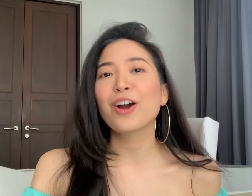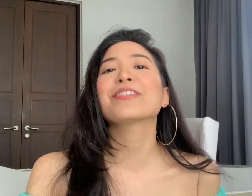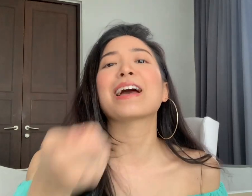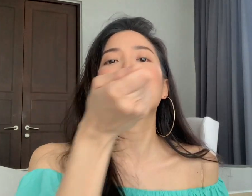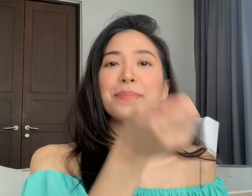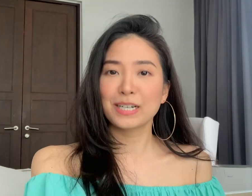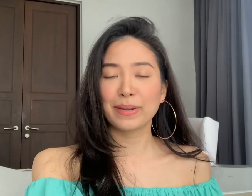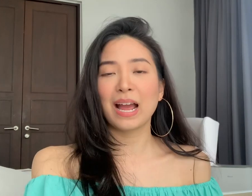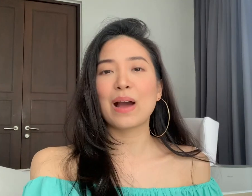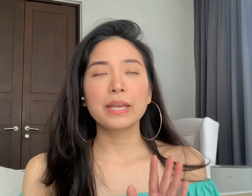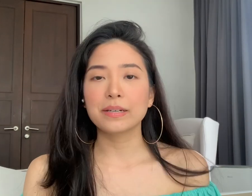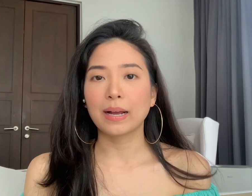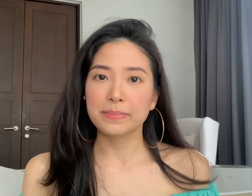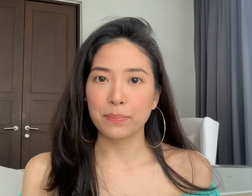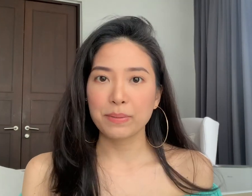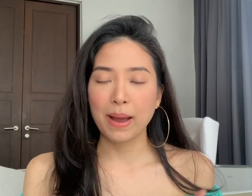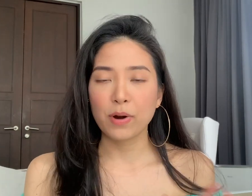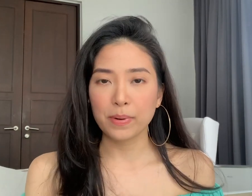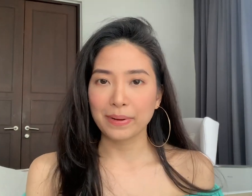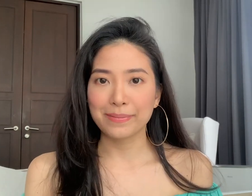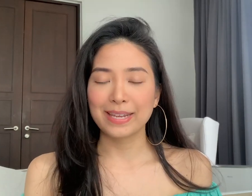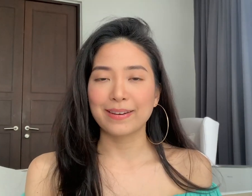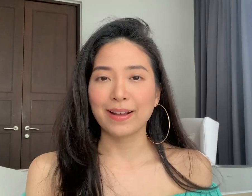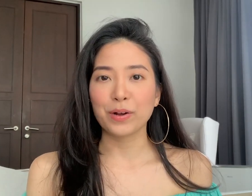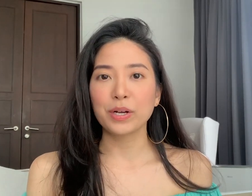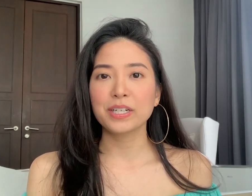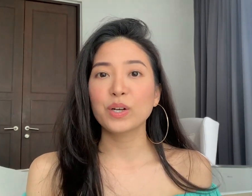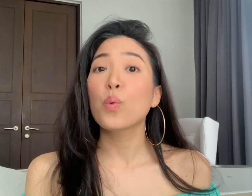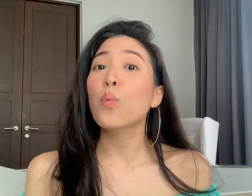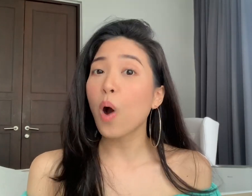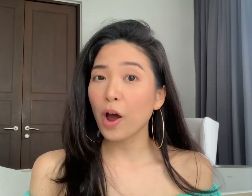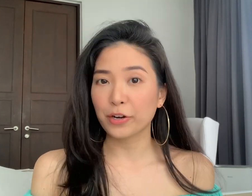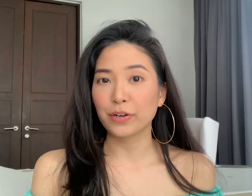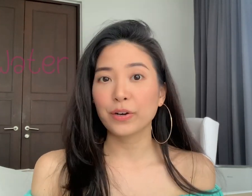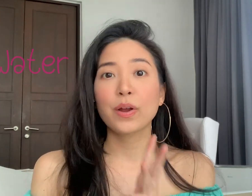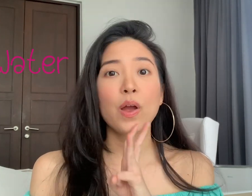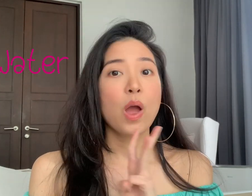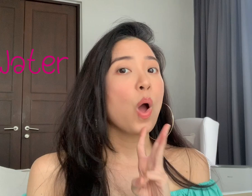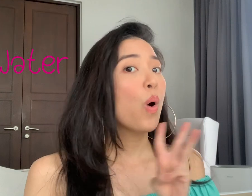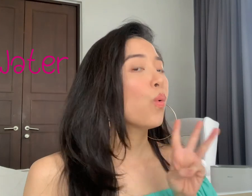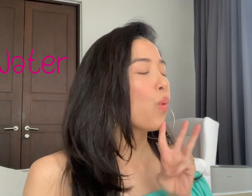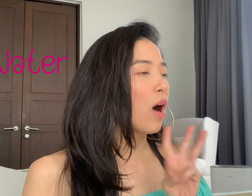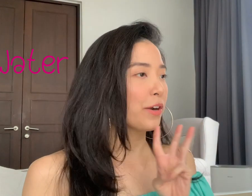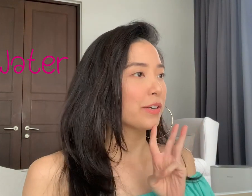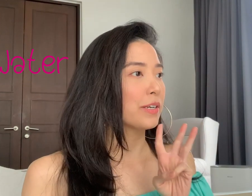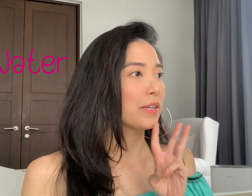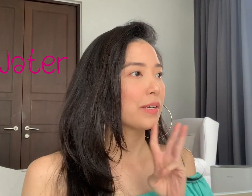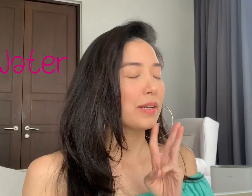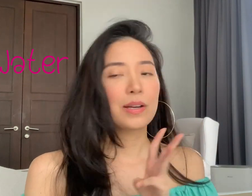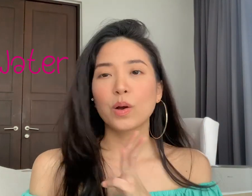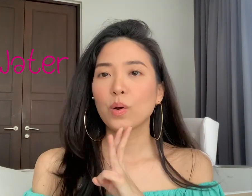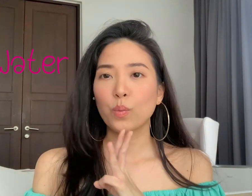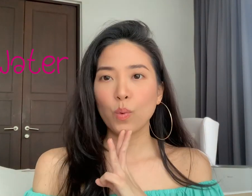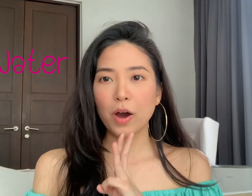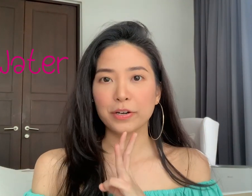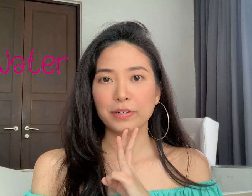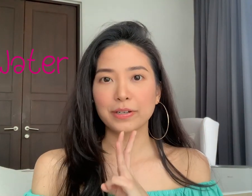ค่อยตัดเพิ่มใหเขาอีหนคำศที่มาพมกบการกินนะคะ ก็คือ WaterWateraterก